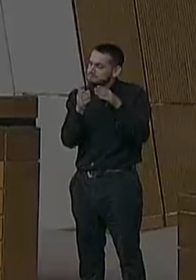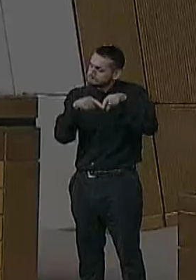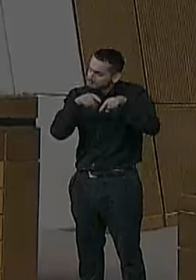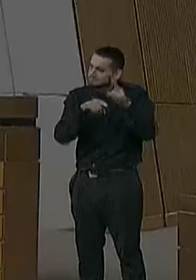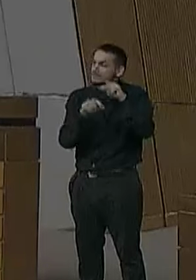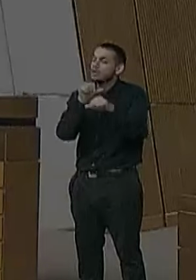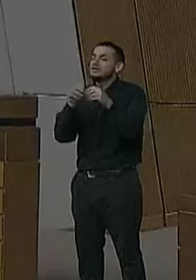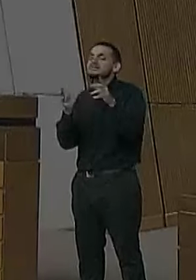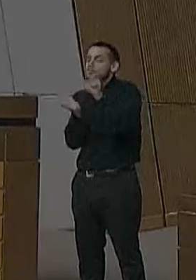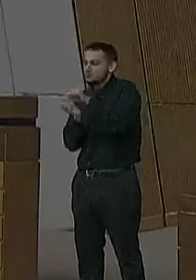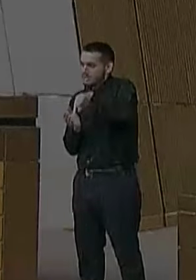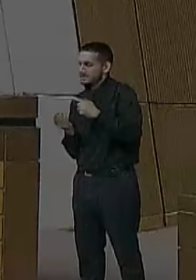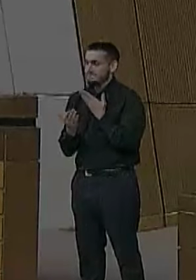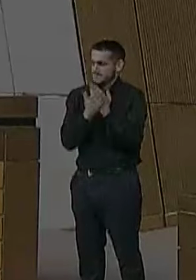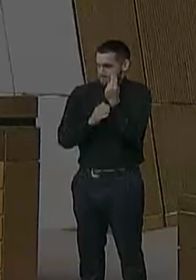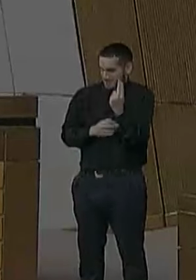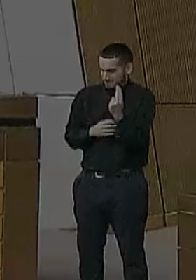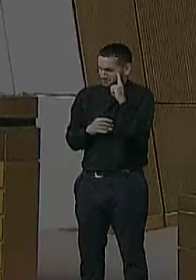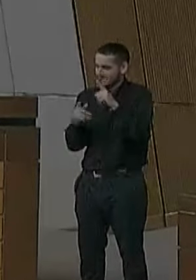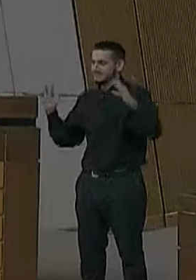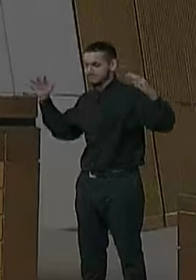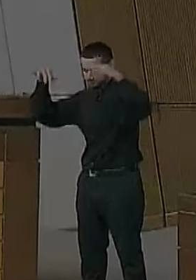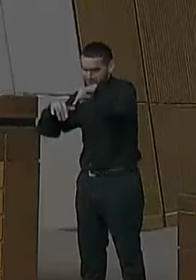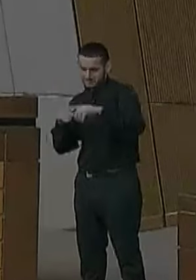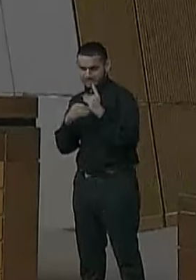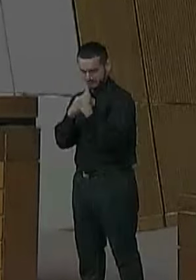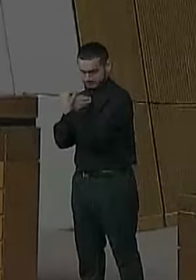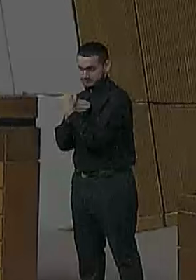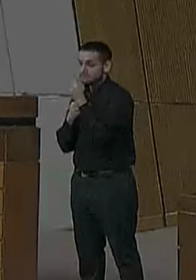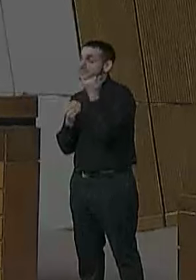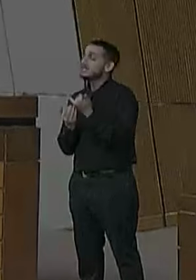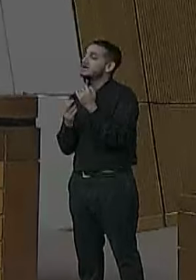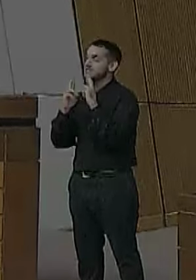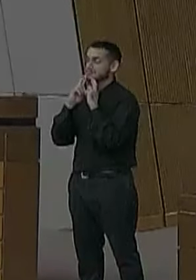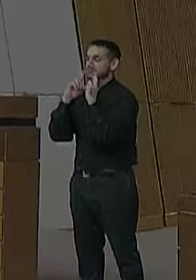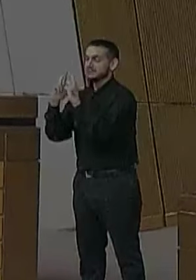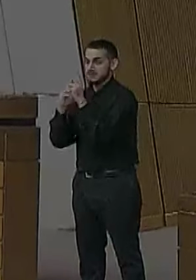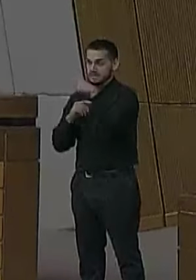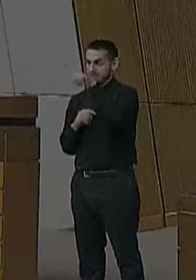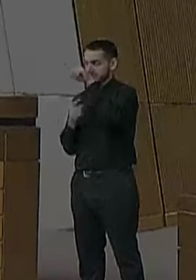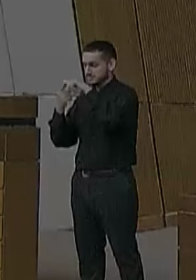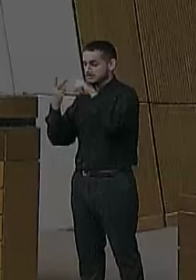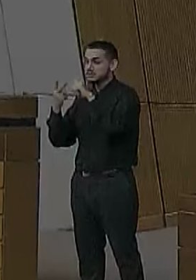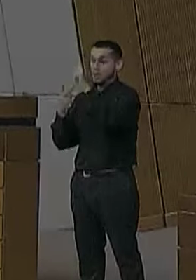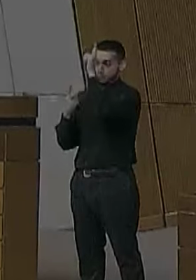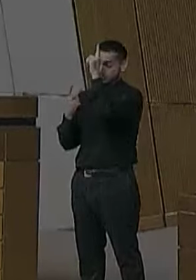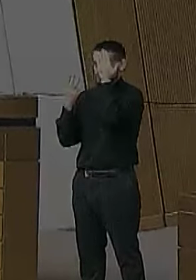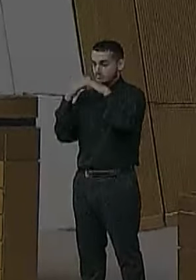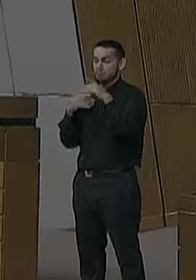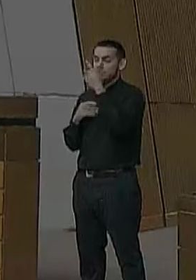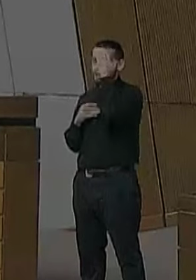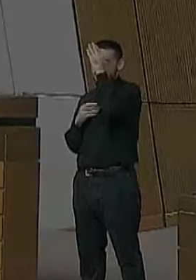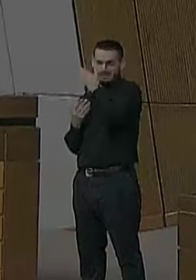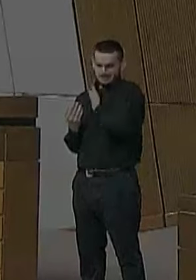realizar este encuentro. También tenemos varios representantes y autoridades también del Estado, como